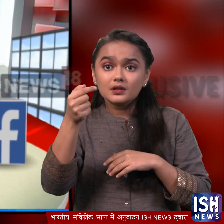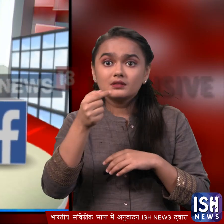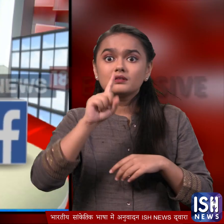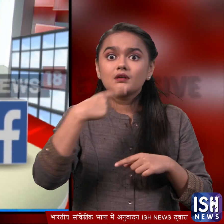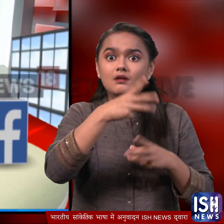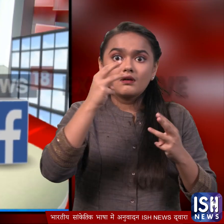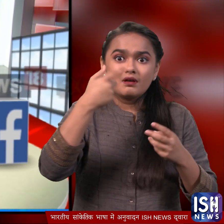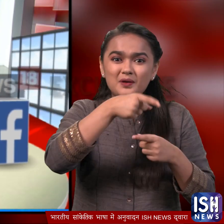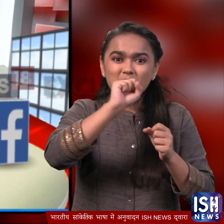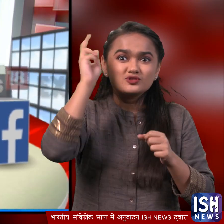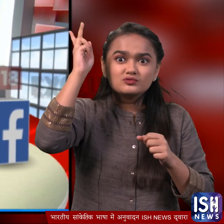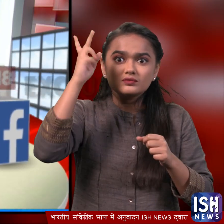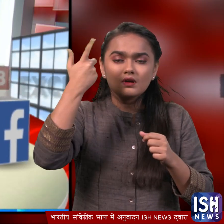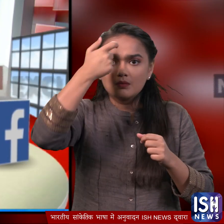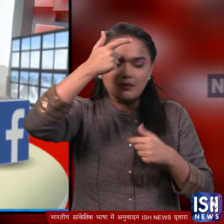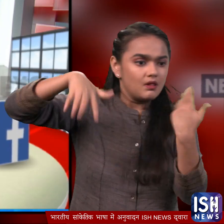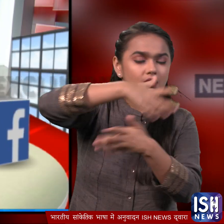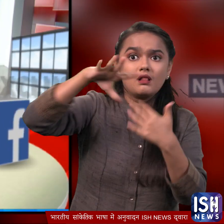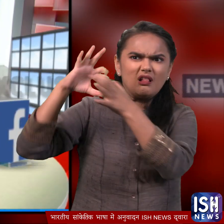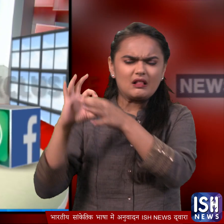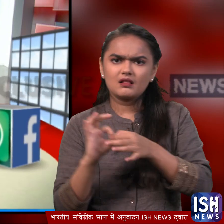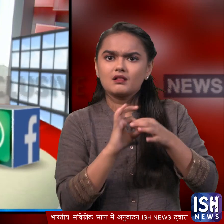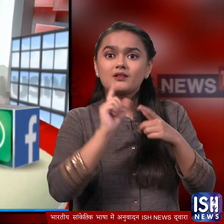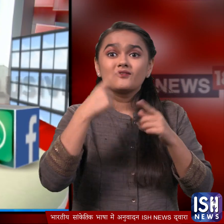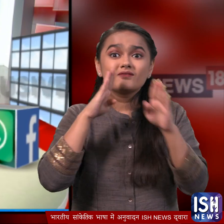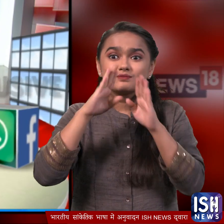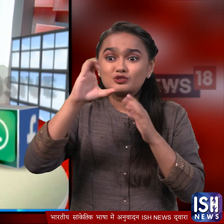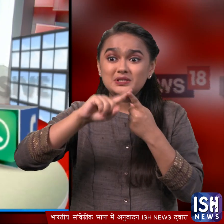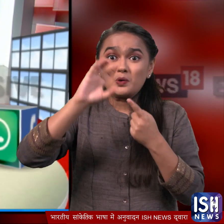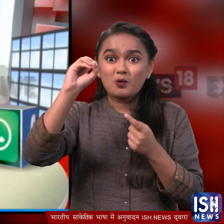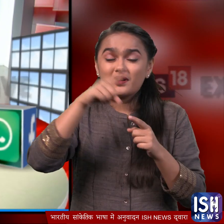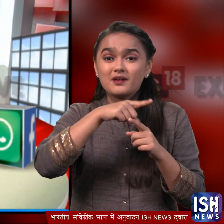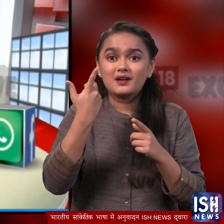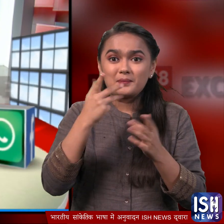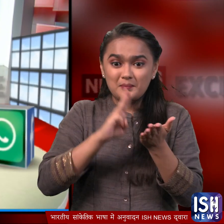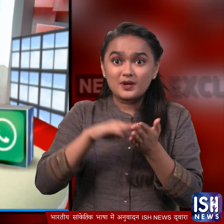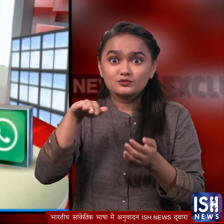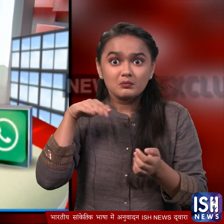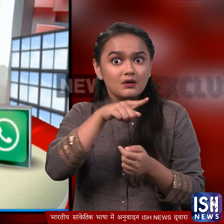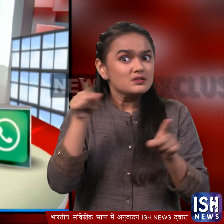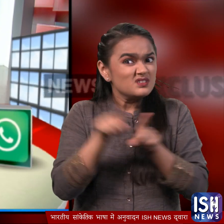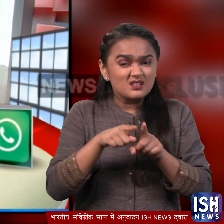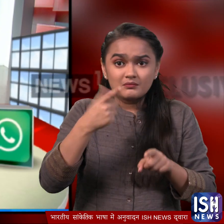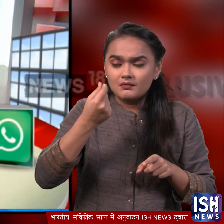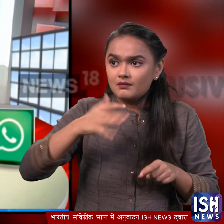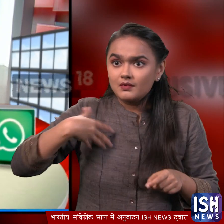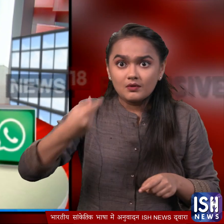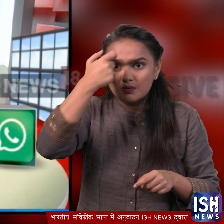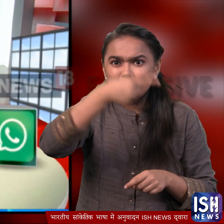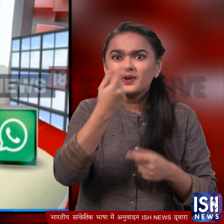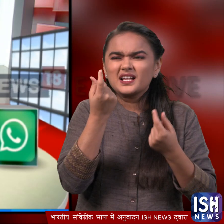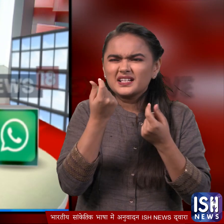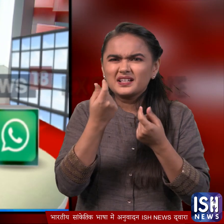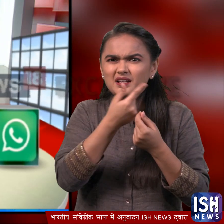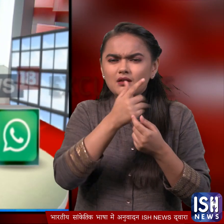सीधा असर उसके मार्केट कैप पर भी पड़ा। यही नहीं, फेसबुक के सीईओ मार्क ज़करबर्ग को निजी तौर पर भी भारी नुकसान हुआ और उनकी